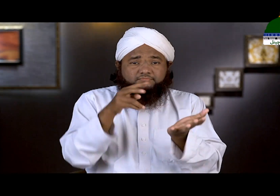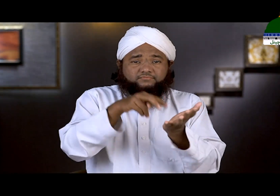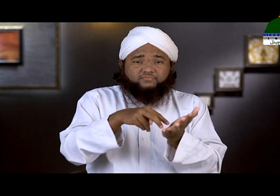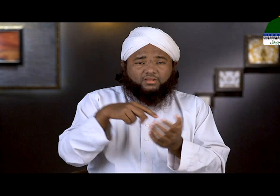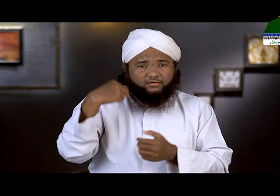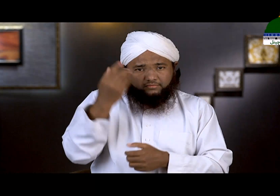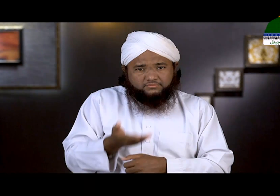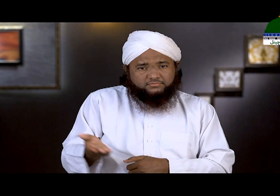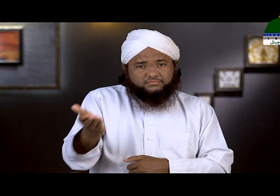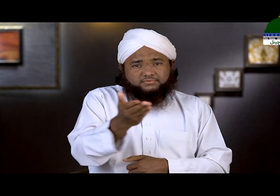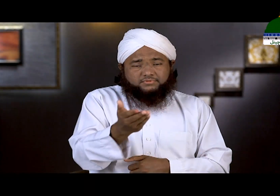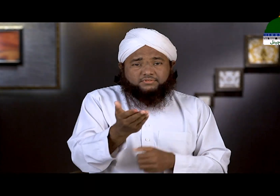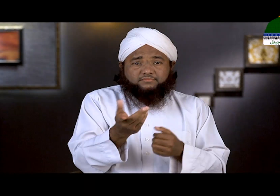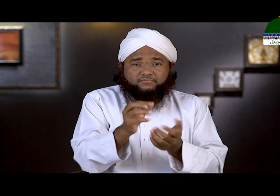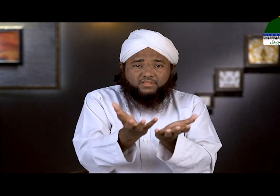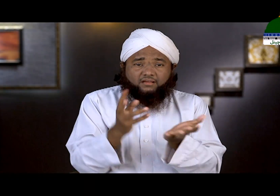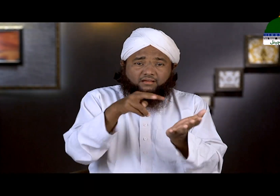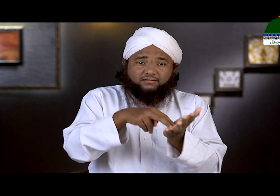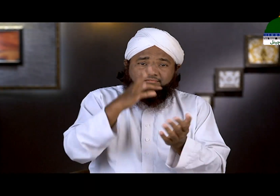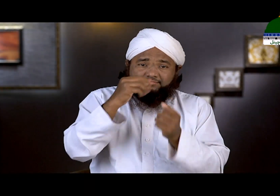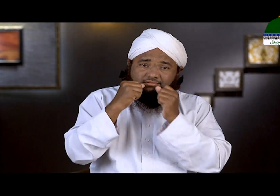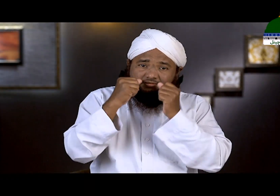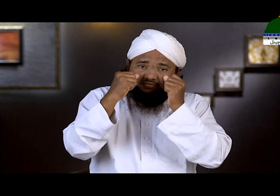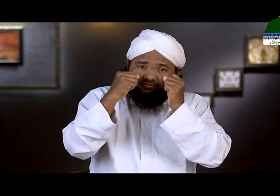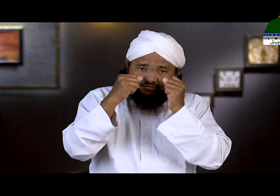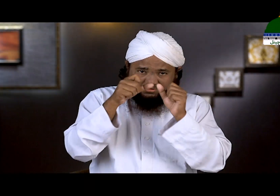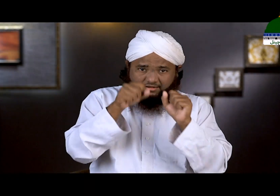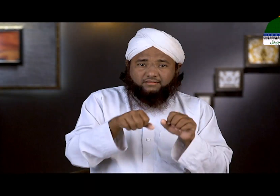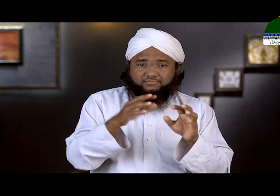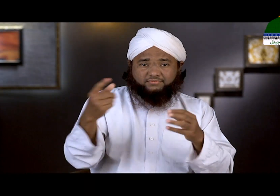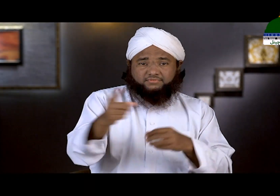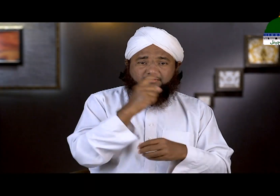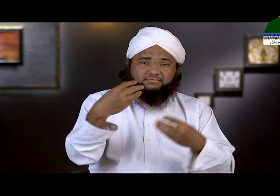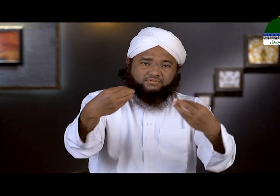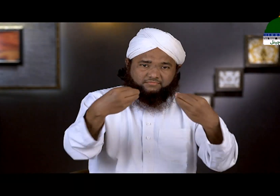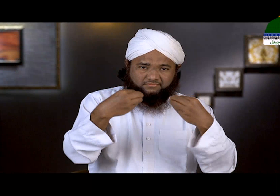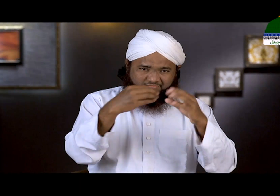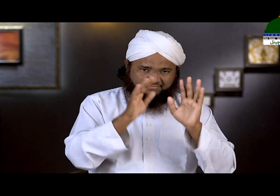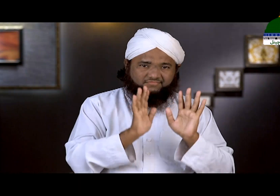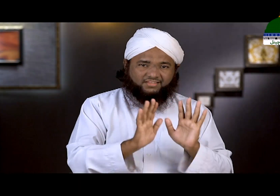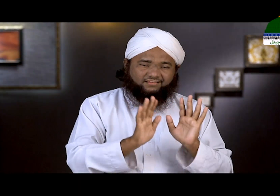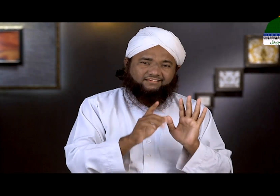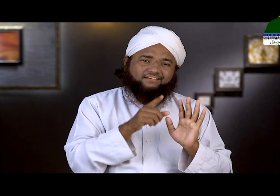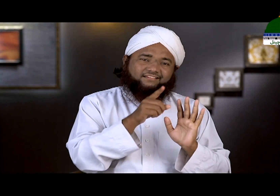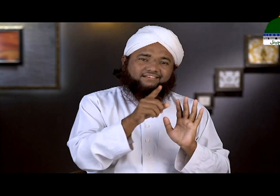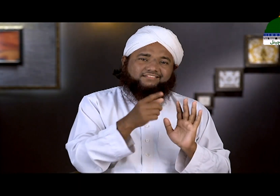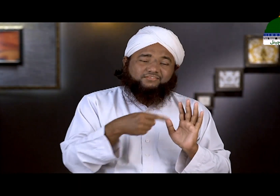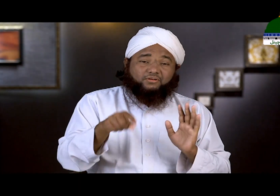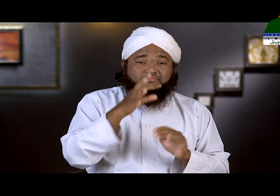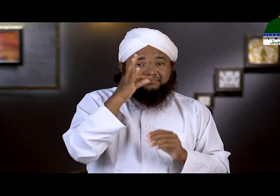بخشوانے اور جنت میں پہنچانے کے لیے میدان محشر ہی میں موجود ہوں گے۔ اللہ پاک کروڑوں رحمتیں نازل فرمائے ہمارے